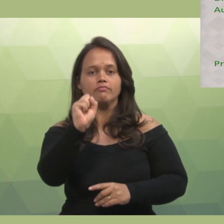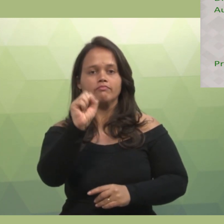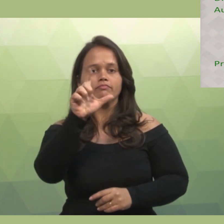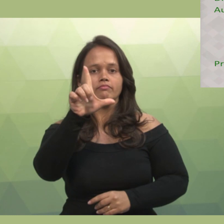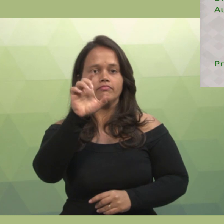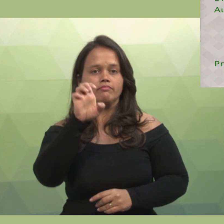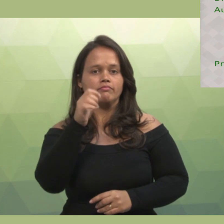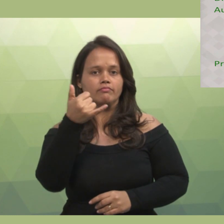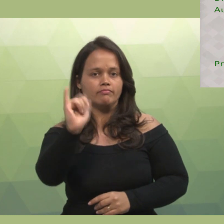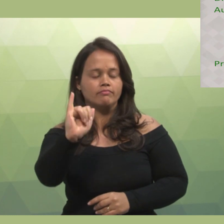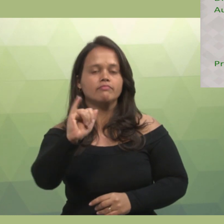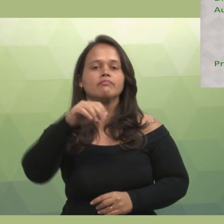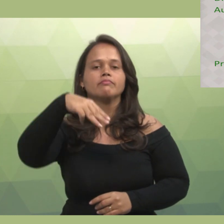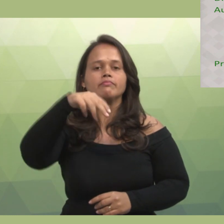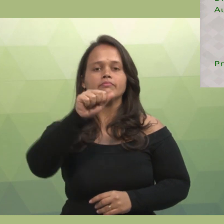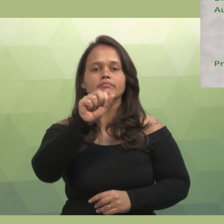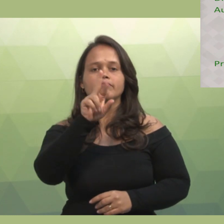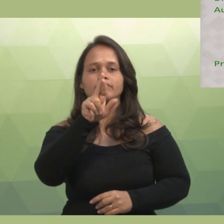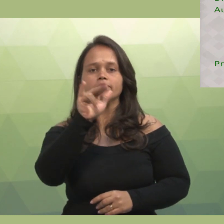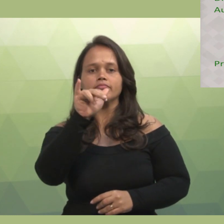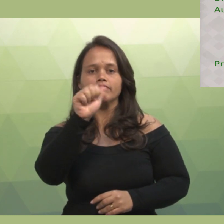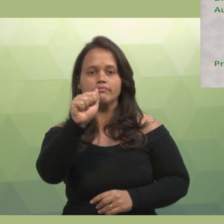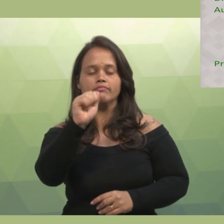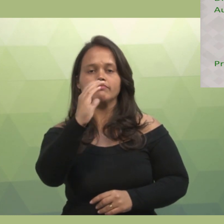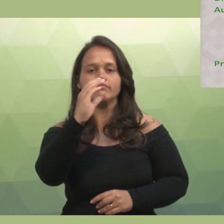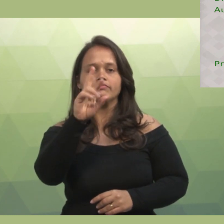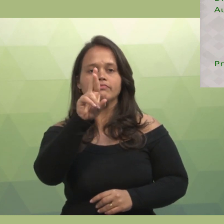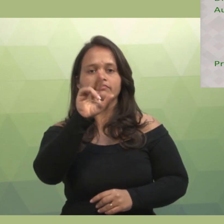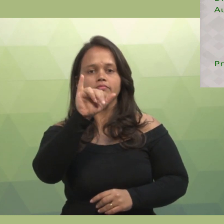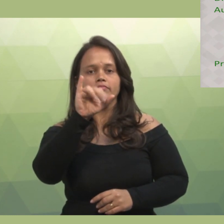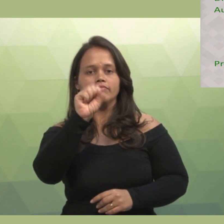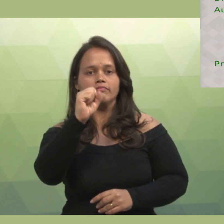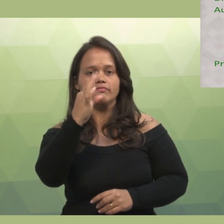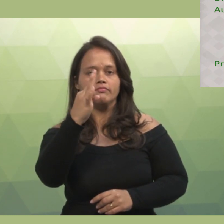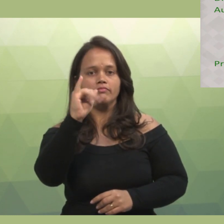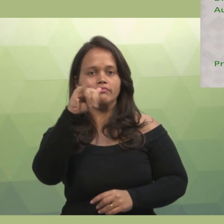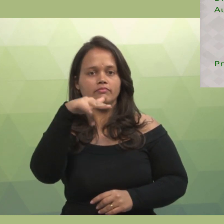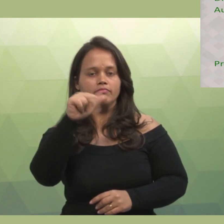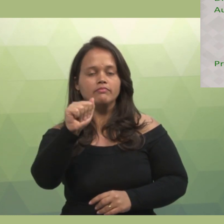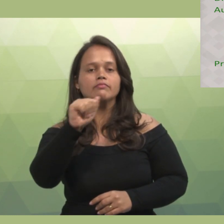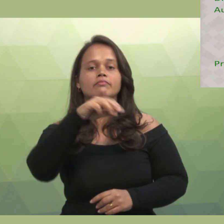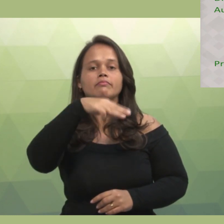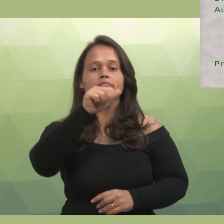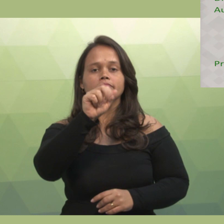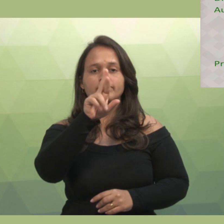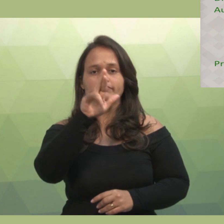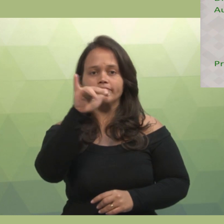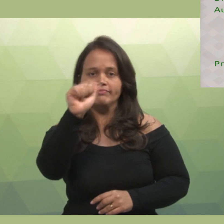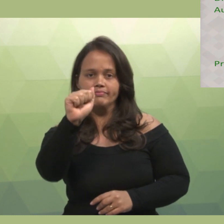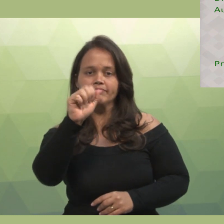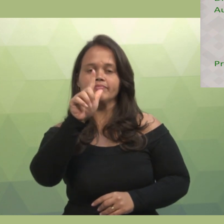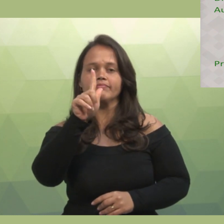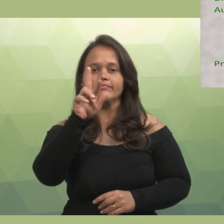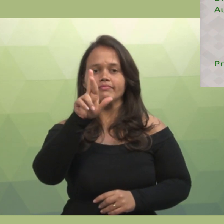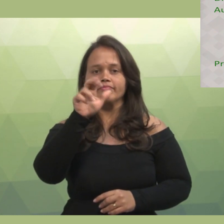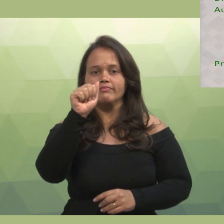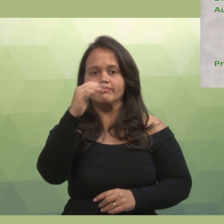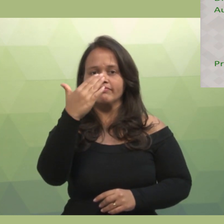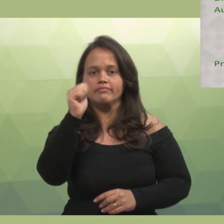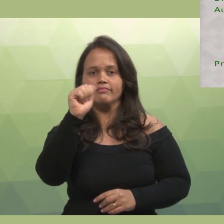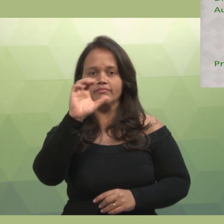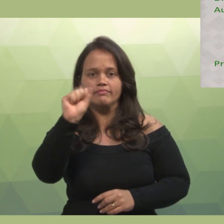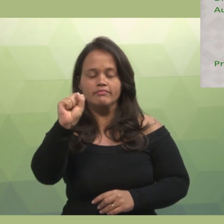Rabelo, Maria Cristina Freire Barbosa e Maria das Graças Mota Mourão, todos da Universidade Estadual de